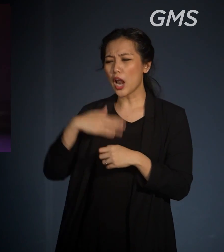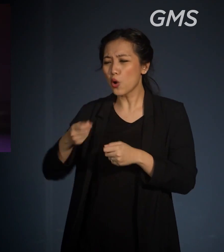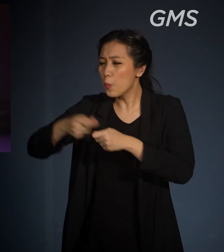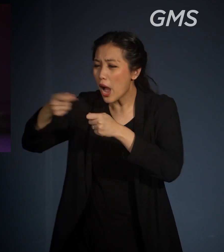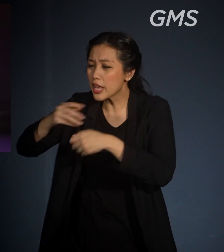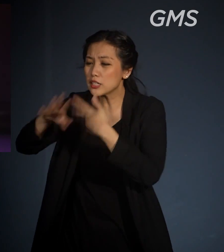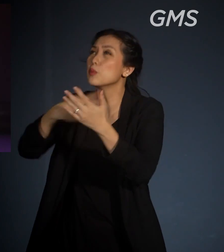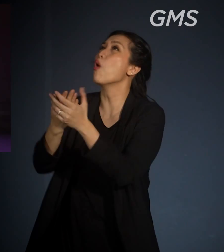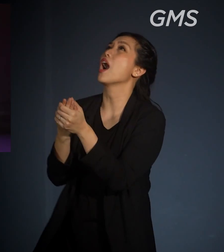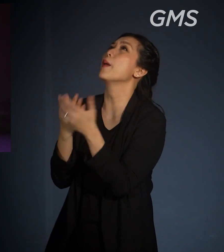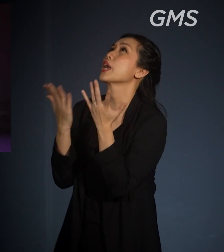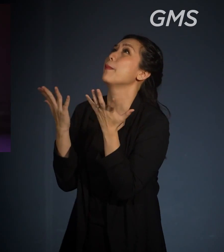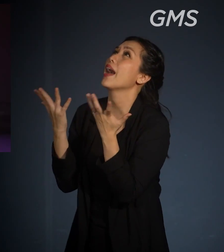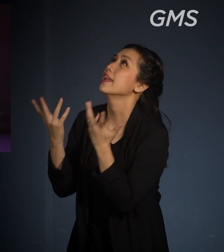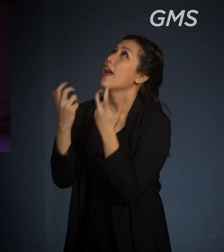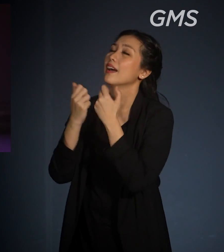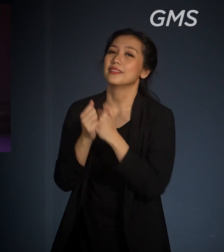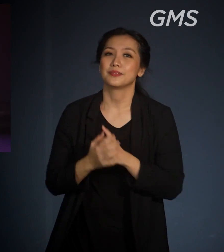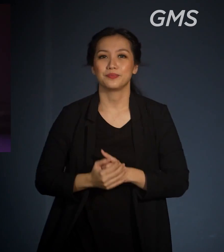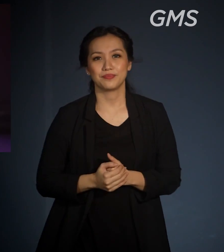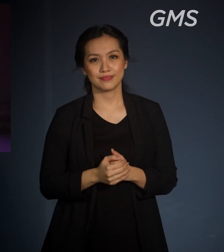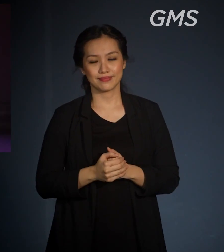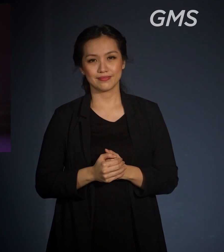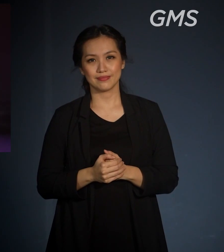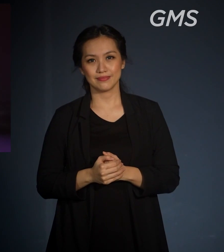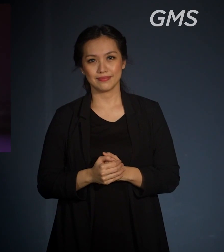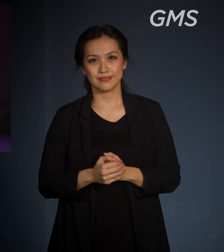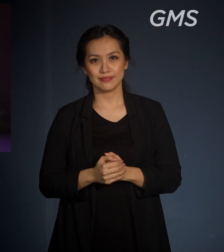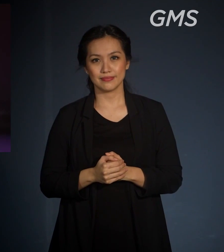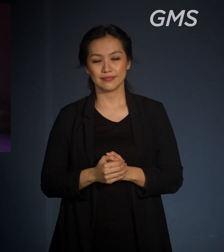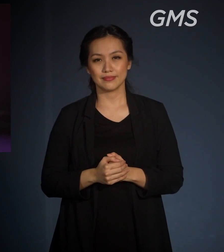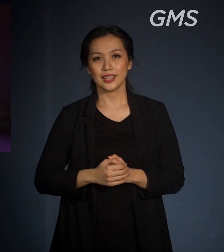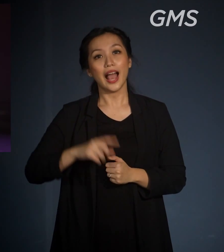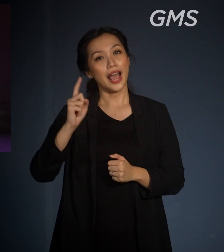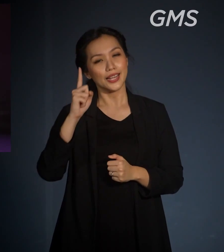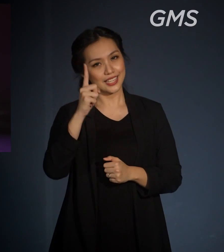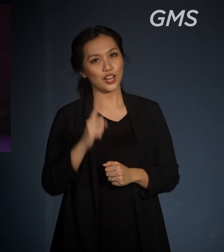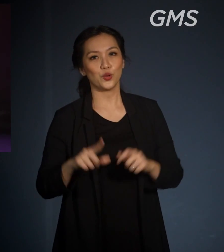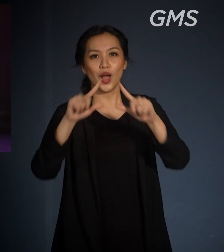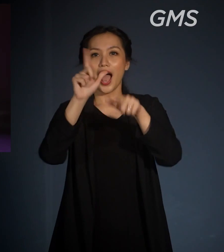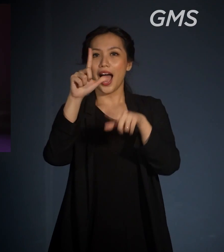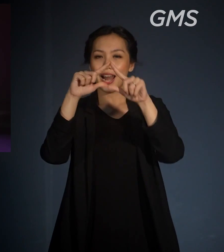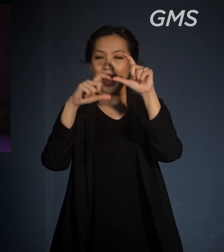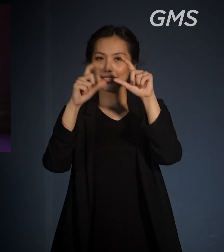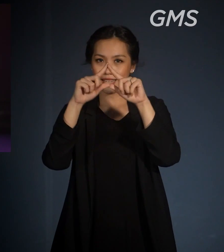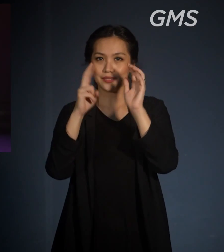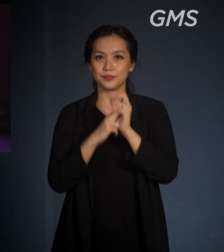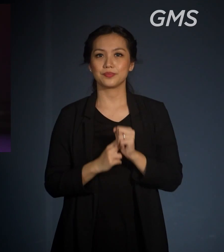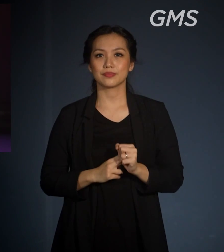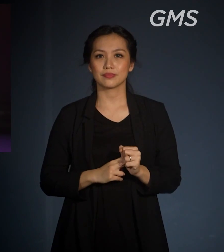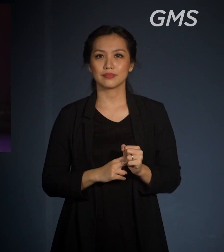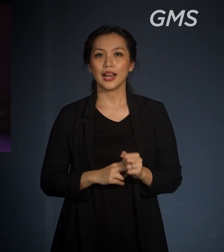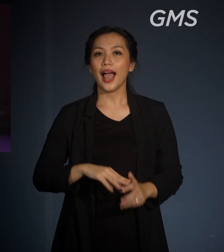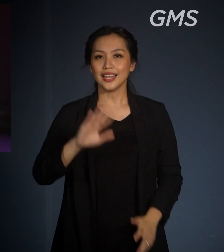Tuhan? Saya kasih Anda satu alasan untuk Anda bisa balas kasih Tuhan. Jangan jadikan Tuhan